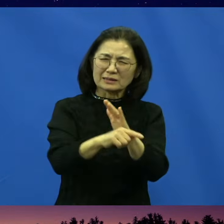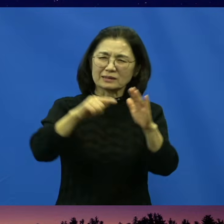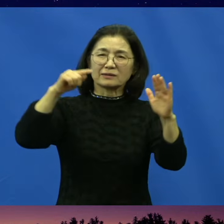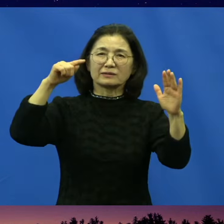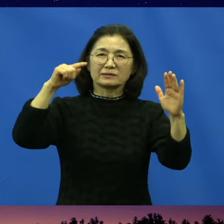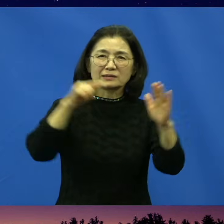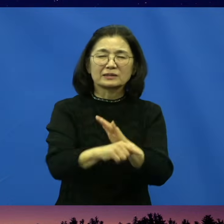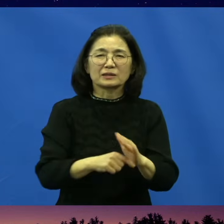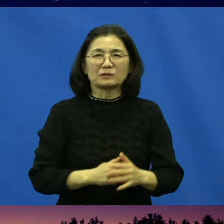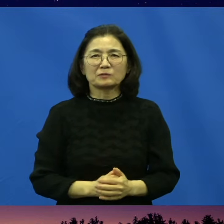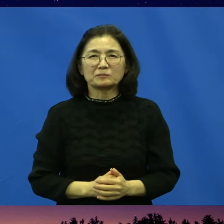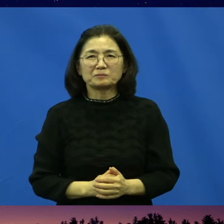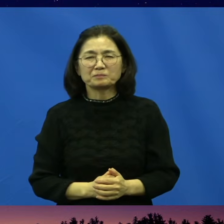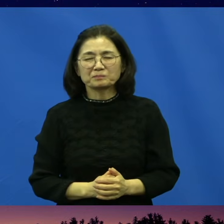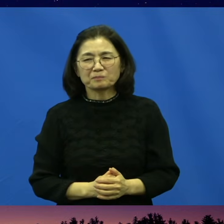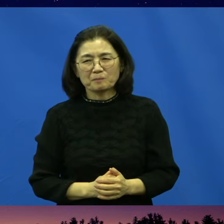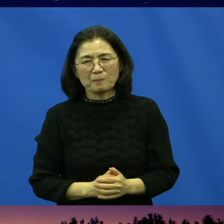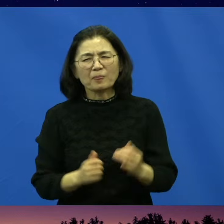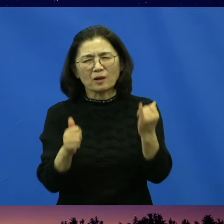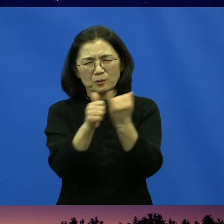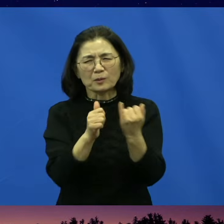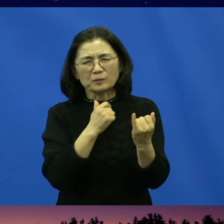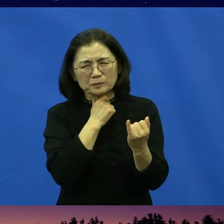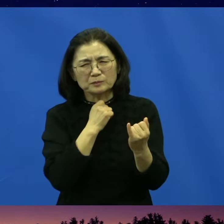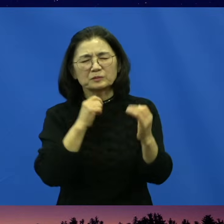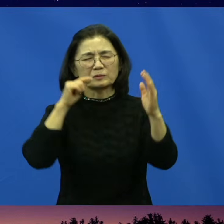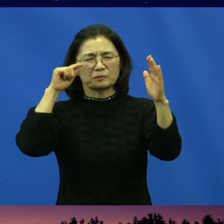제가 잘하겠습니다 얘기하고.